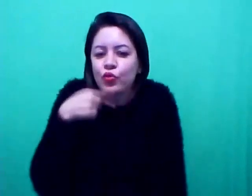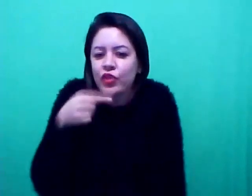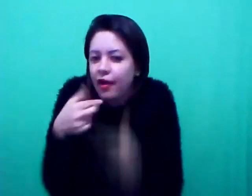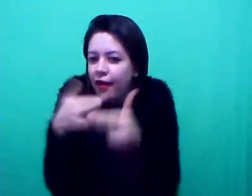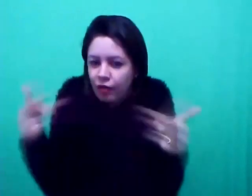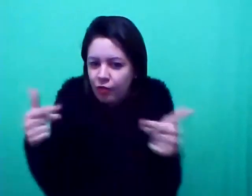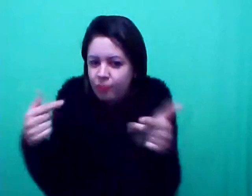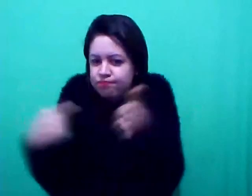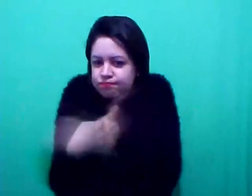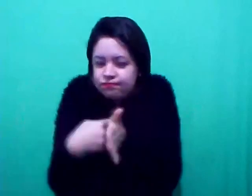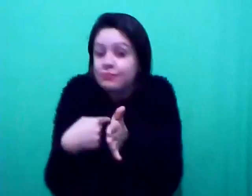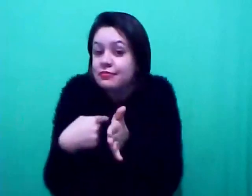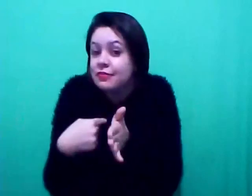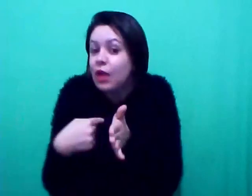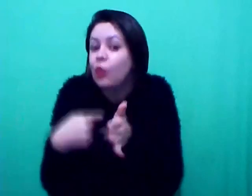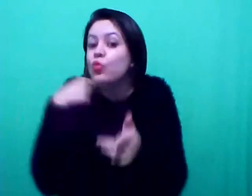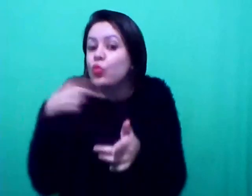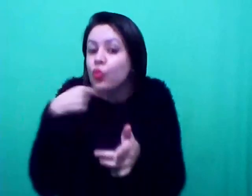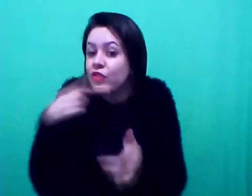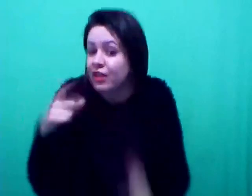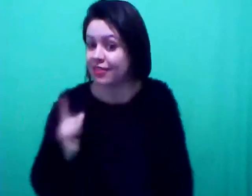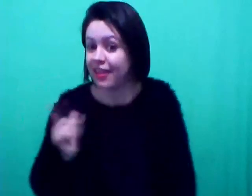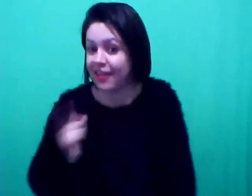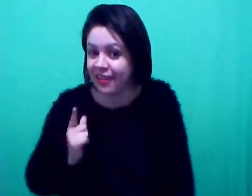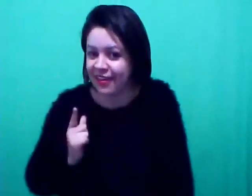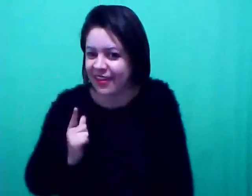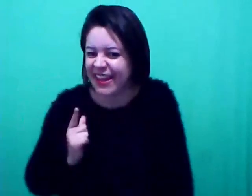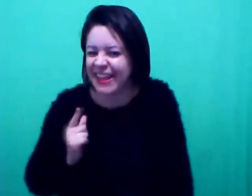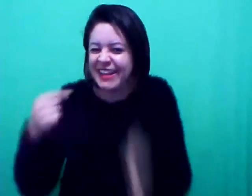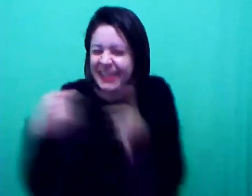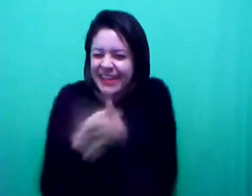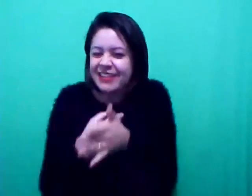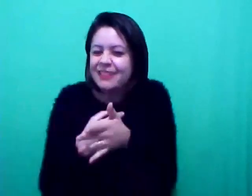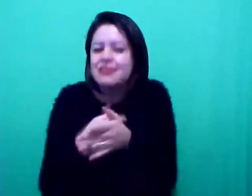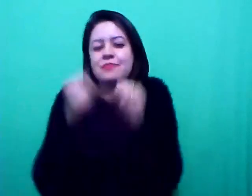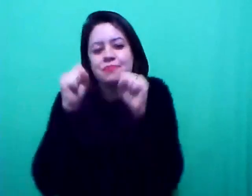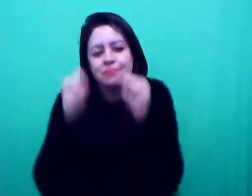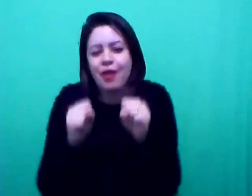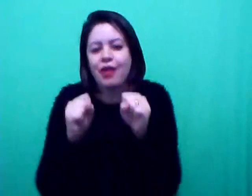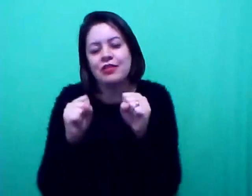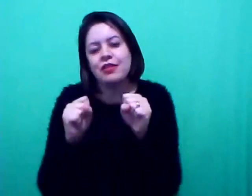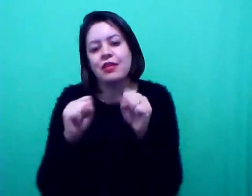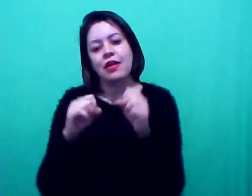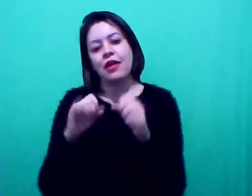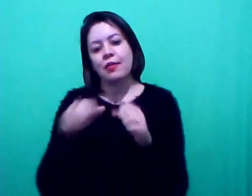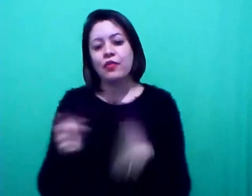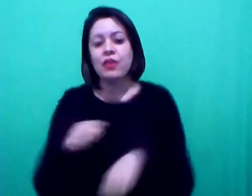Vocês não conseguem? Vocês têm alguma pergunta, alguma dúvida para fazer para mim? Vocês podem